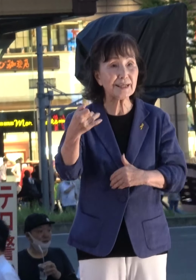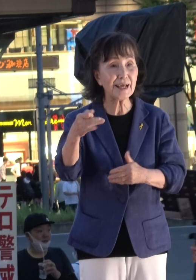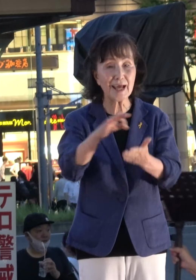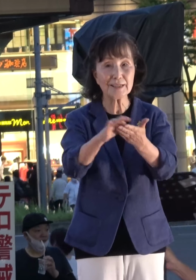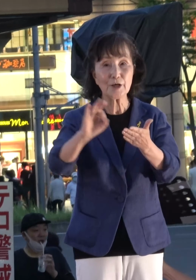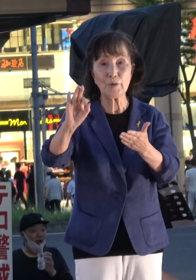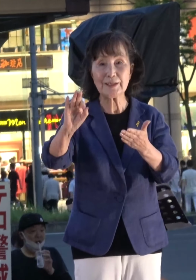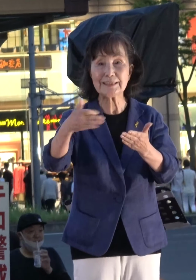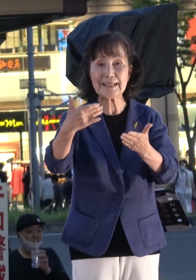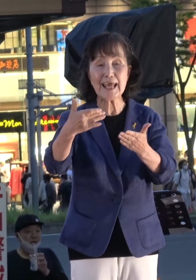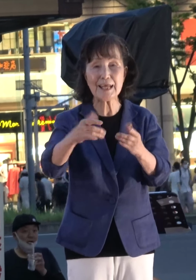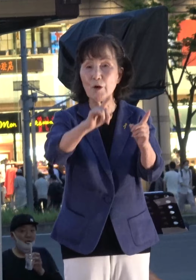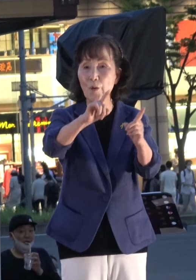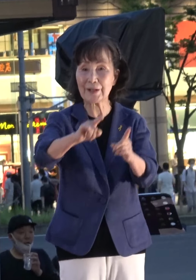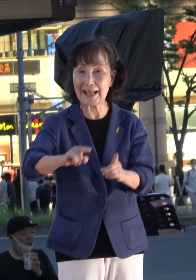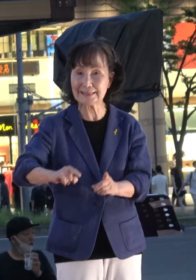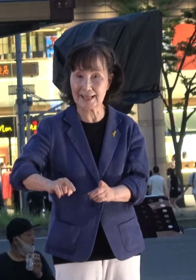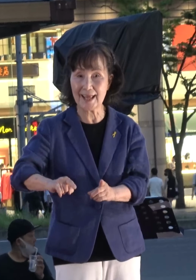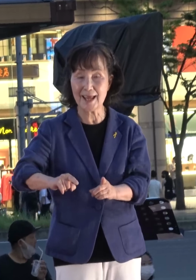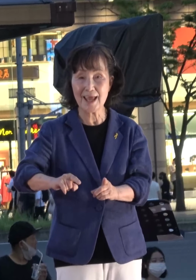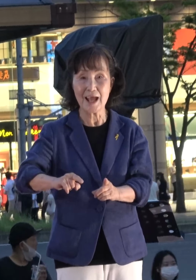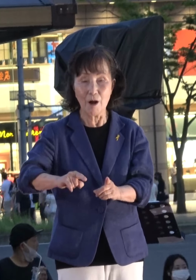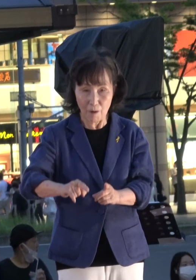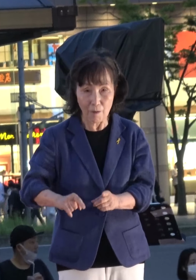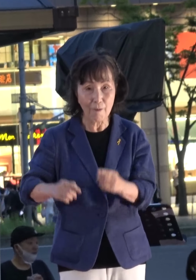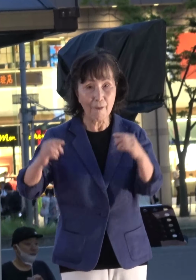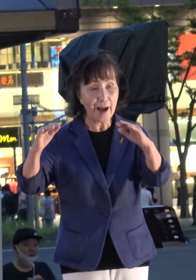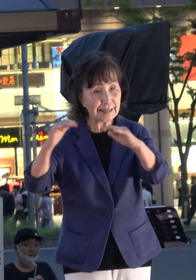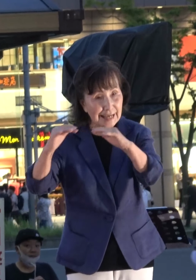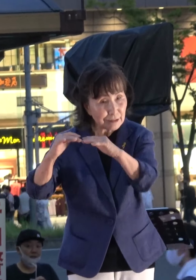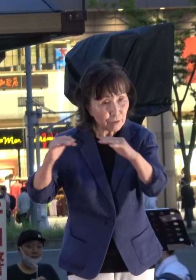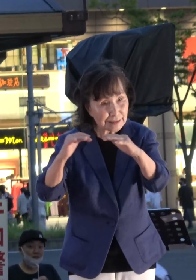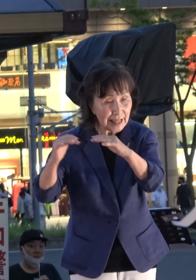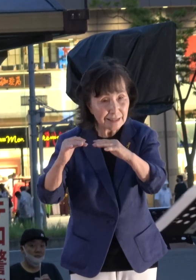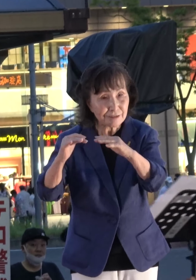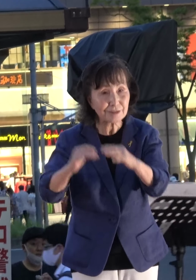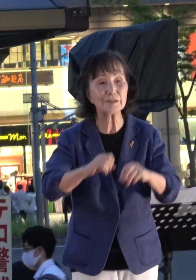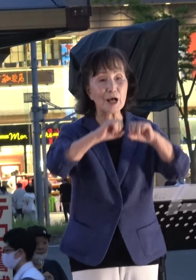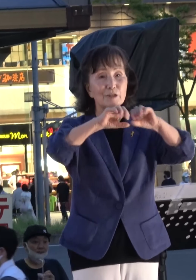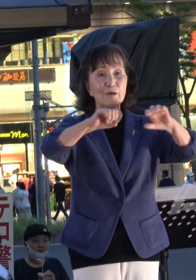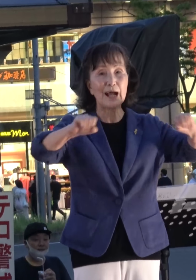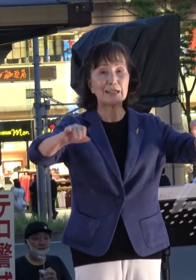費税の減税を検討していると今日報道がありました。